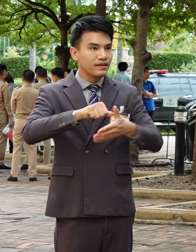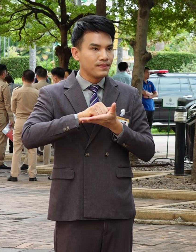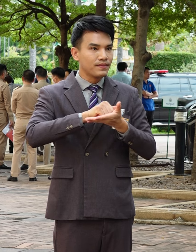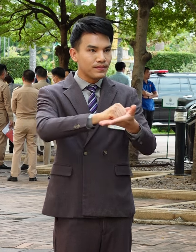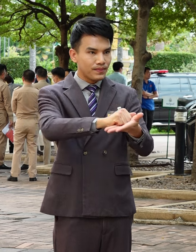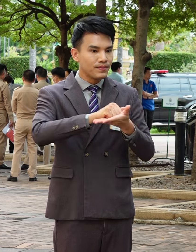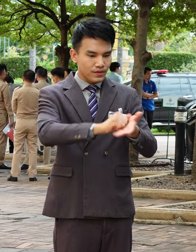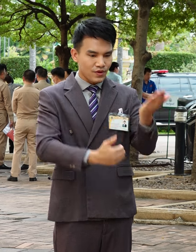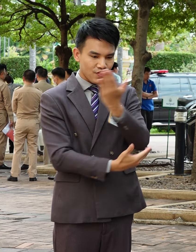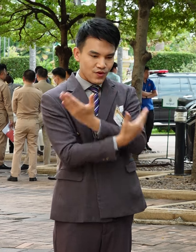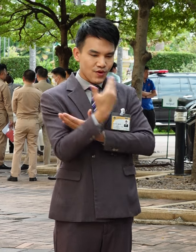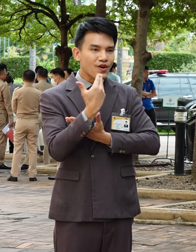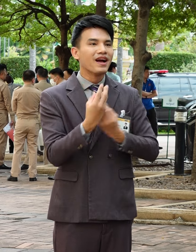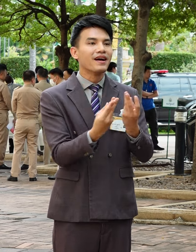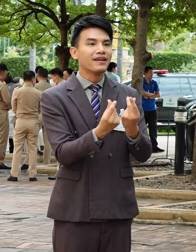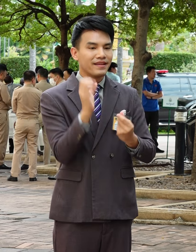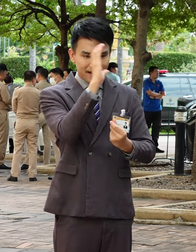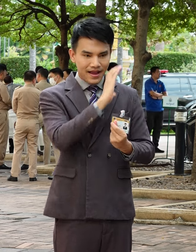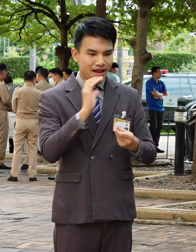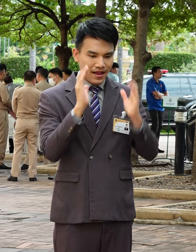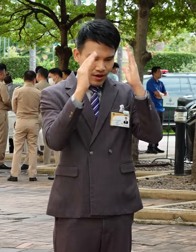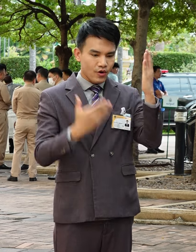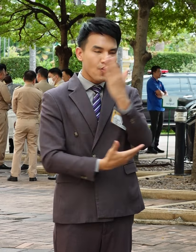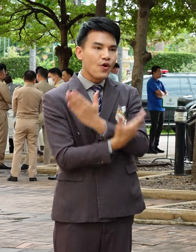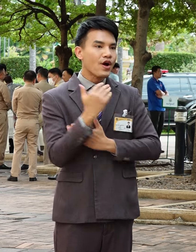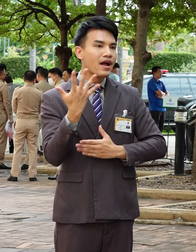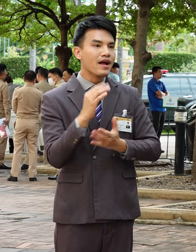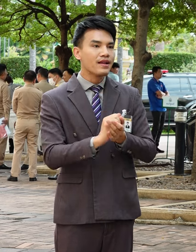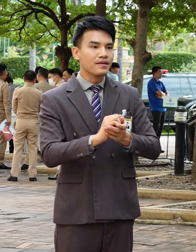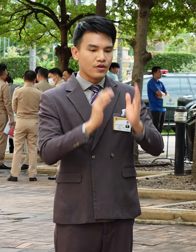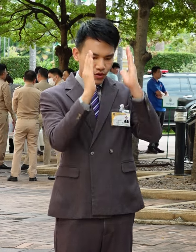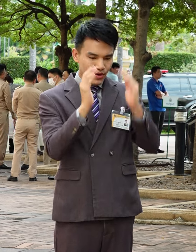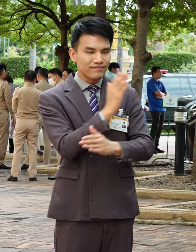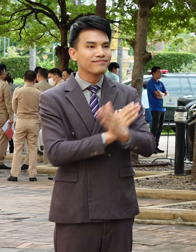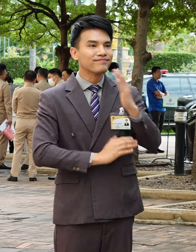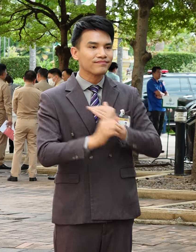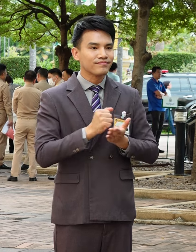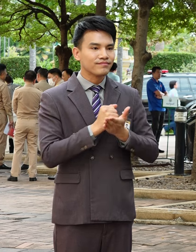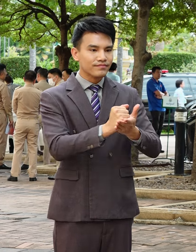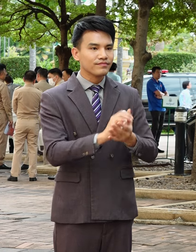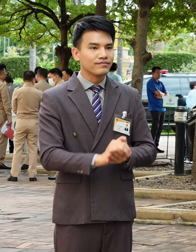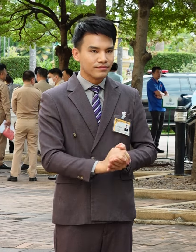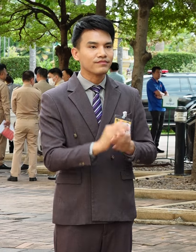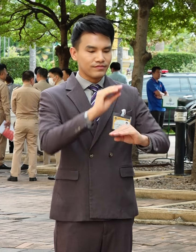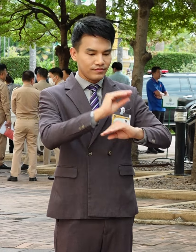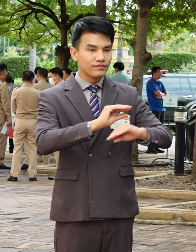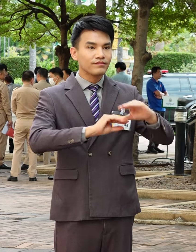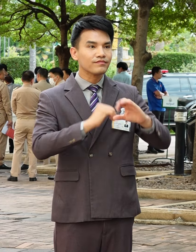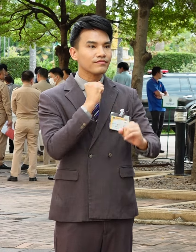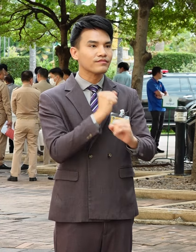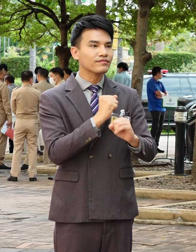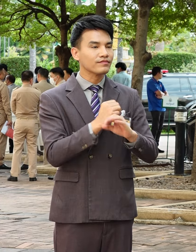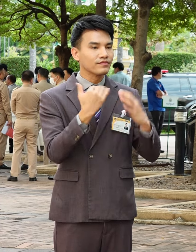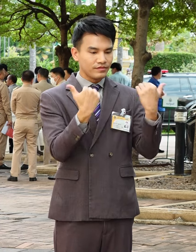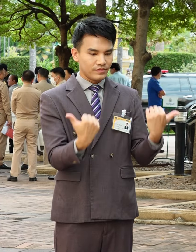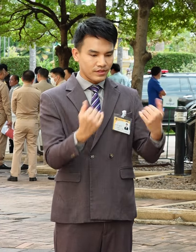ช่วยเหลือโอกาสหาที่ดินทำกินให้กับผู้ได้โอกาสและพี่น้องคนพิการนะครับซึ่งภายใต้โครงการนี้เองน